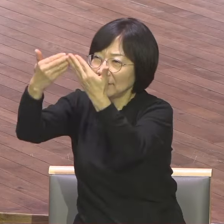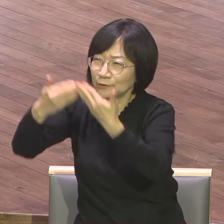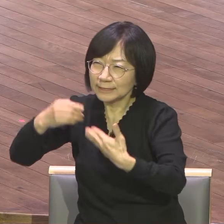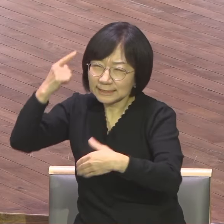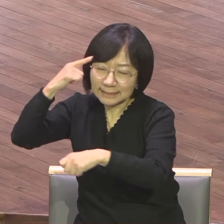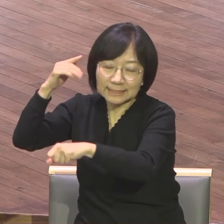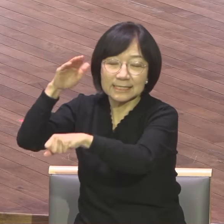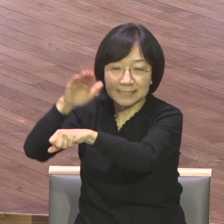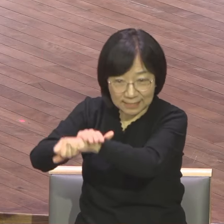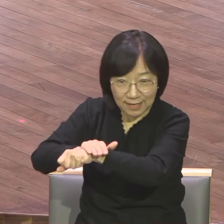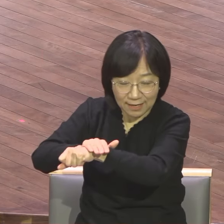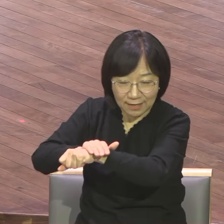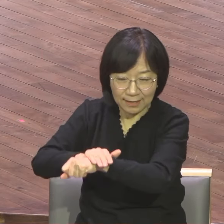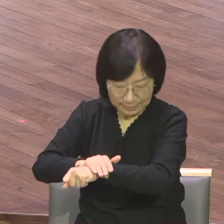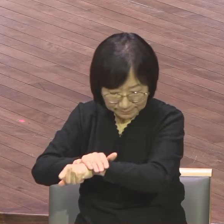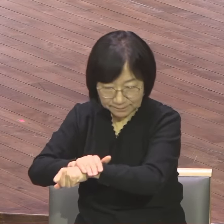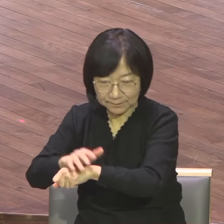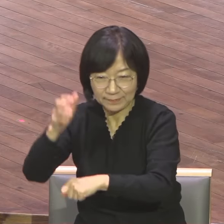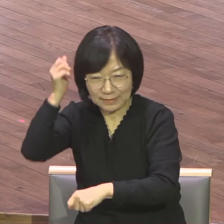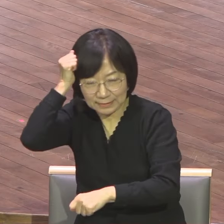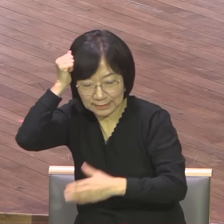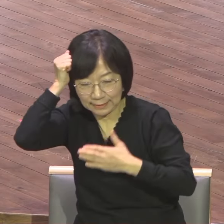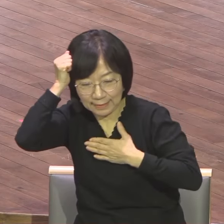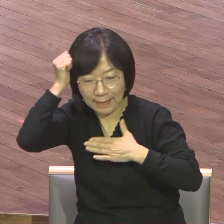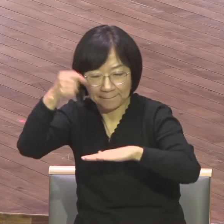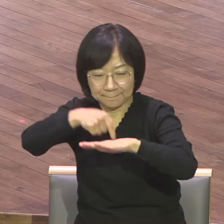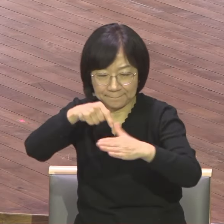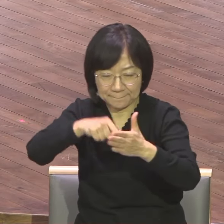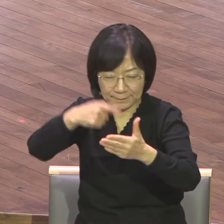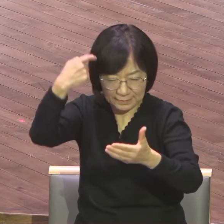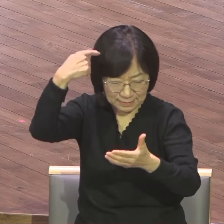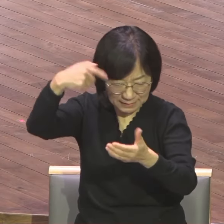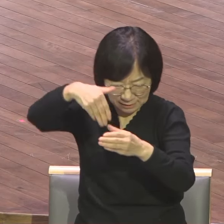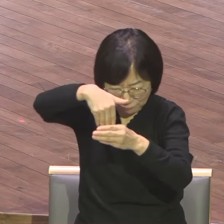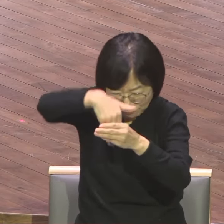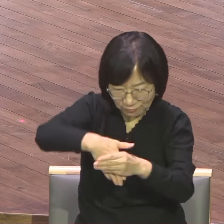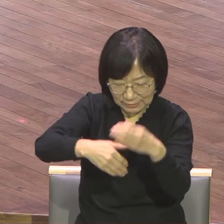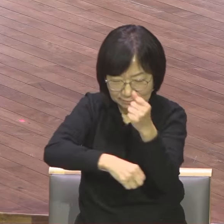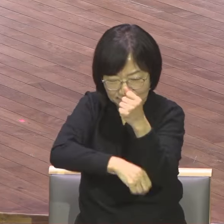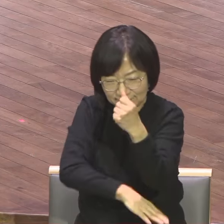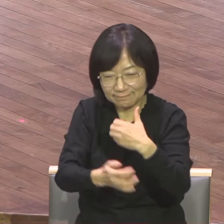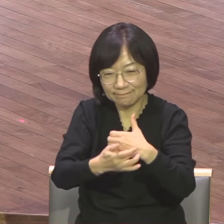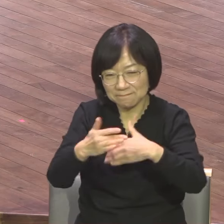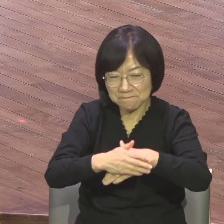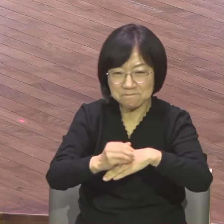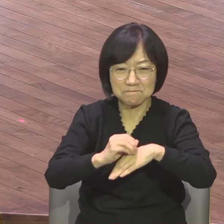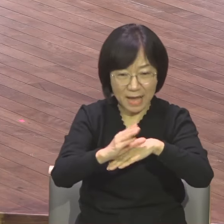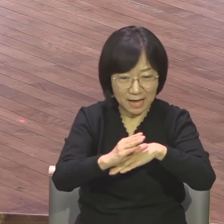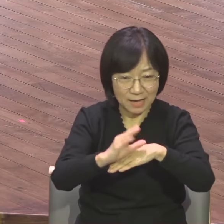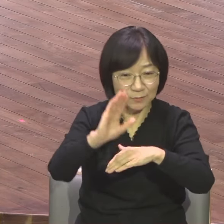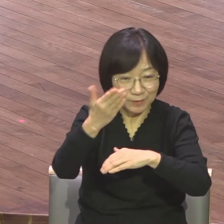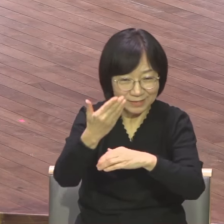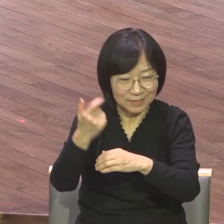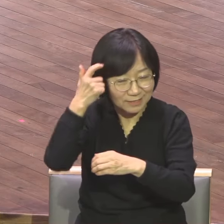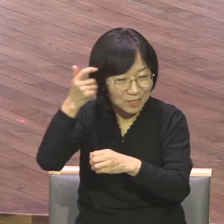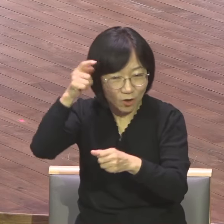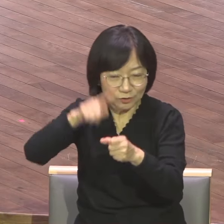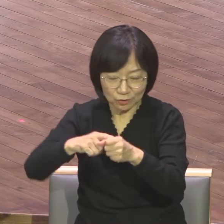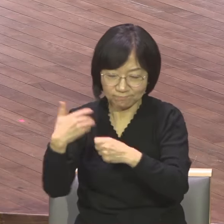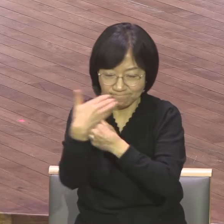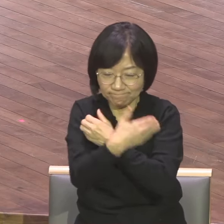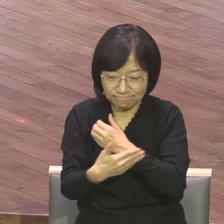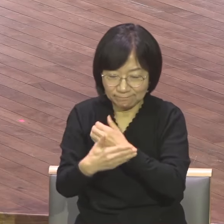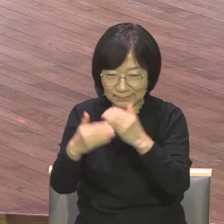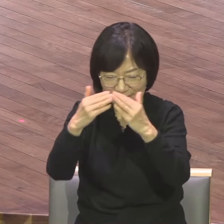말씀, 이것이 내 가슴 속에 각인 뿌리 체질화 되어져서 영육간의 장막터를 넓혀가면서 가는